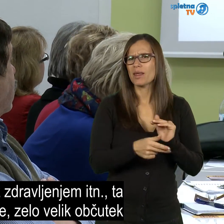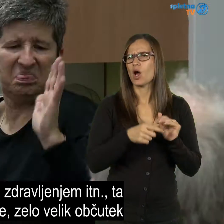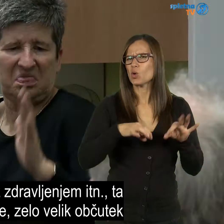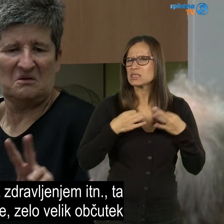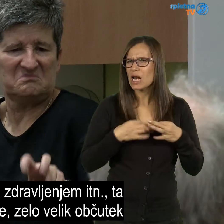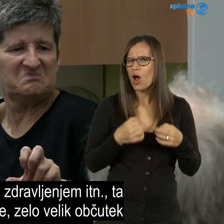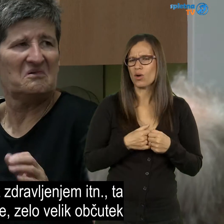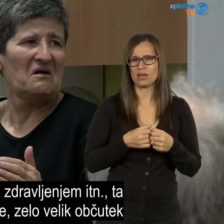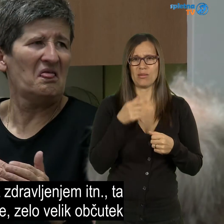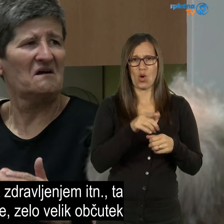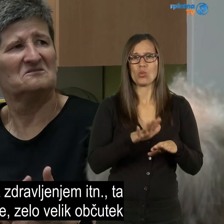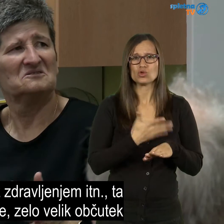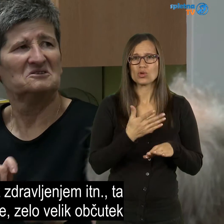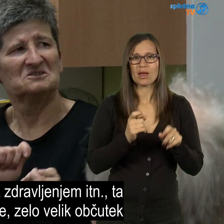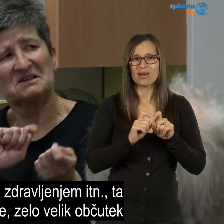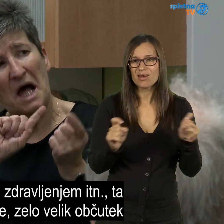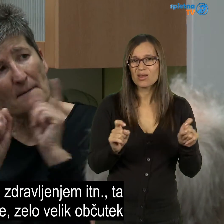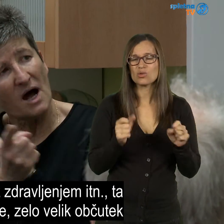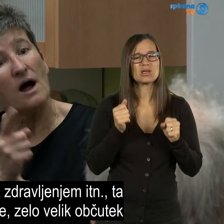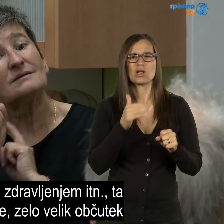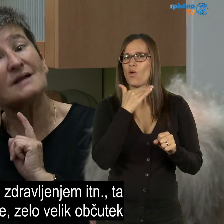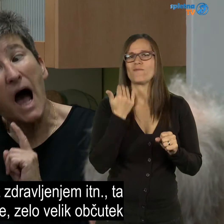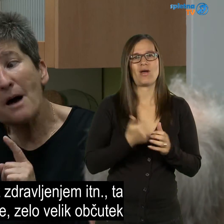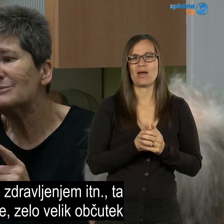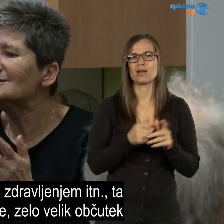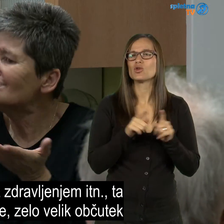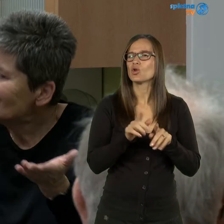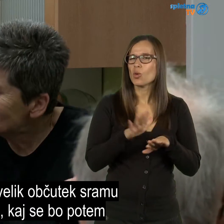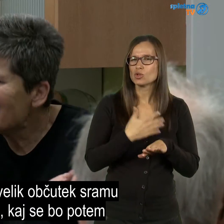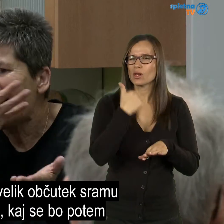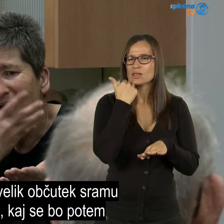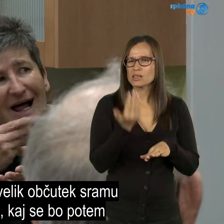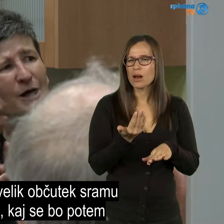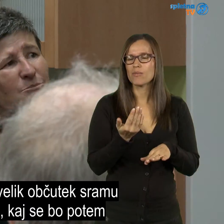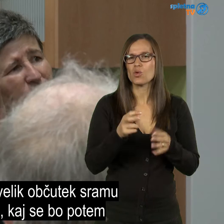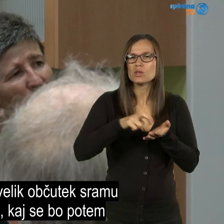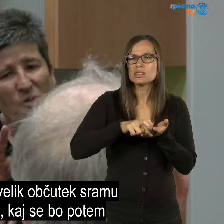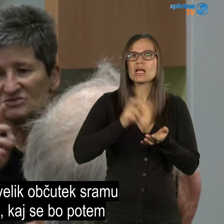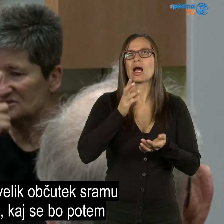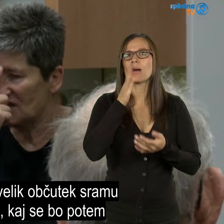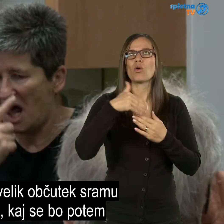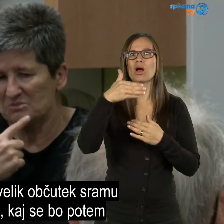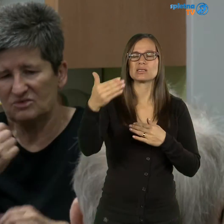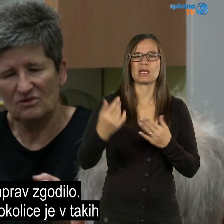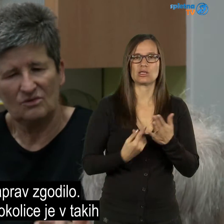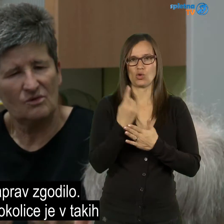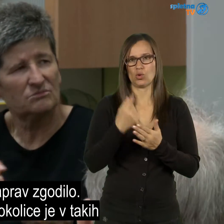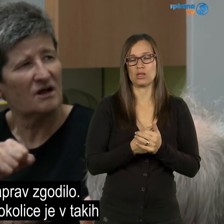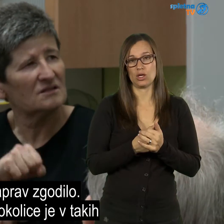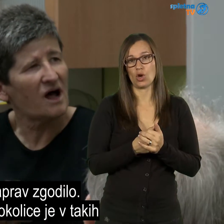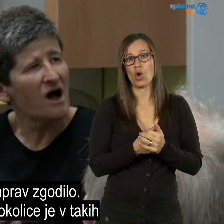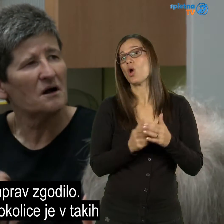zdravljenjem in tako naprej. In je ta občutek krivde zelo velik, občutek sramu in pa strah, kaj se bo potem pravzaprav